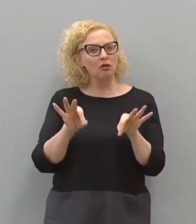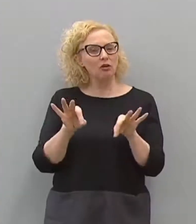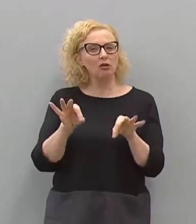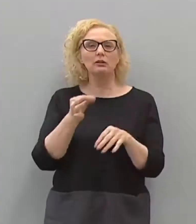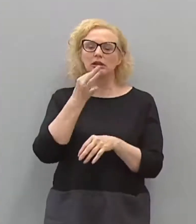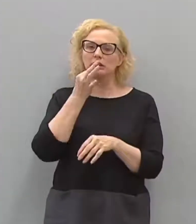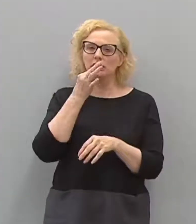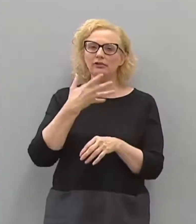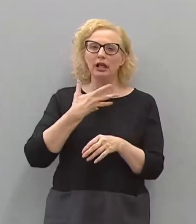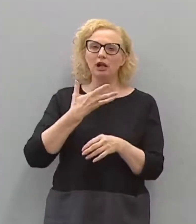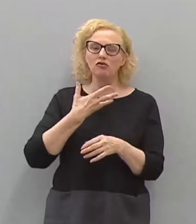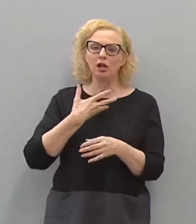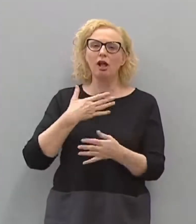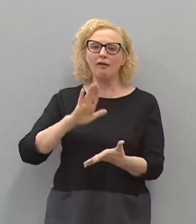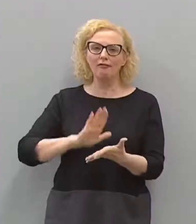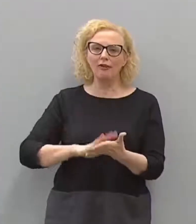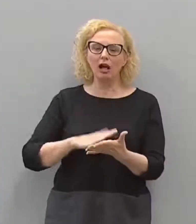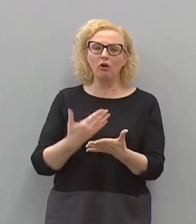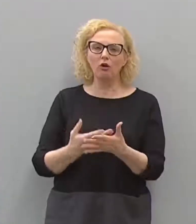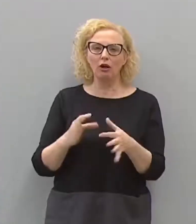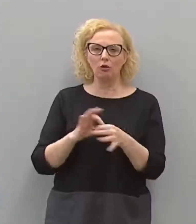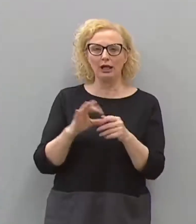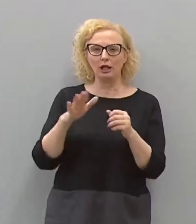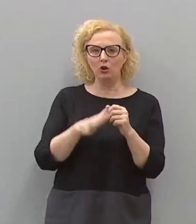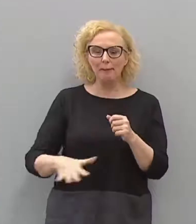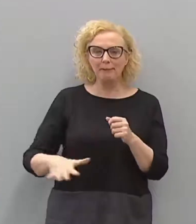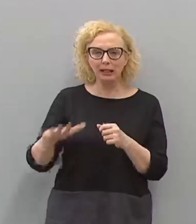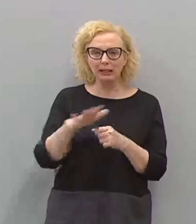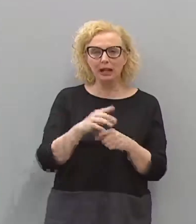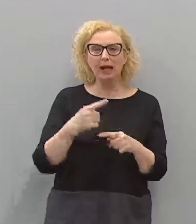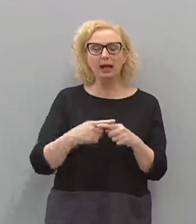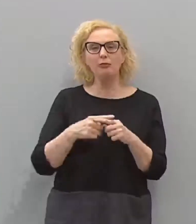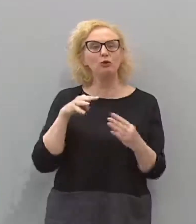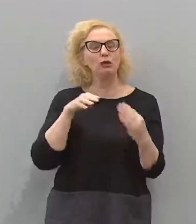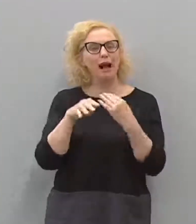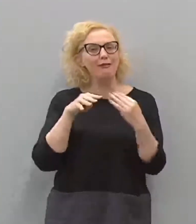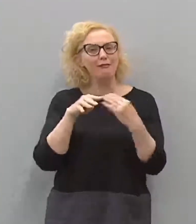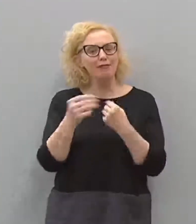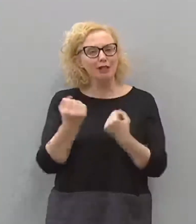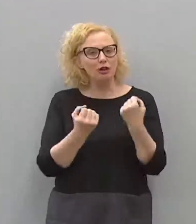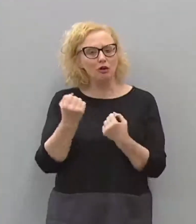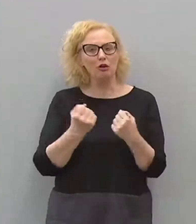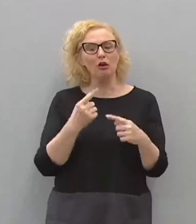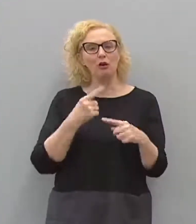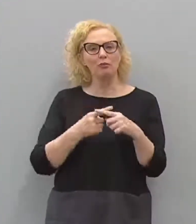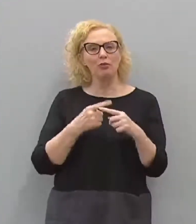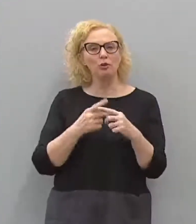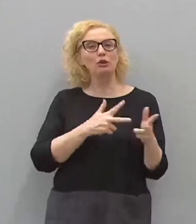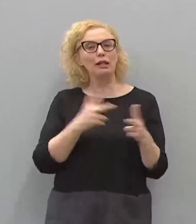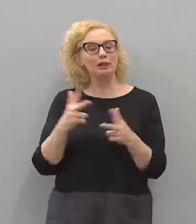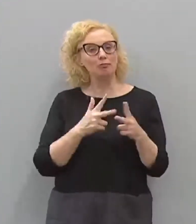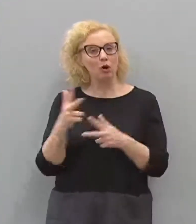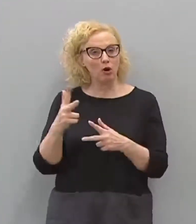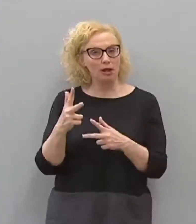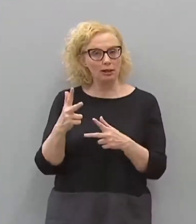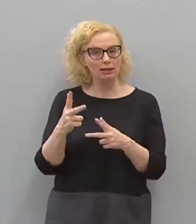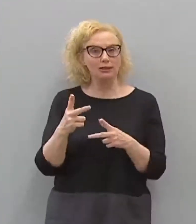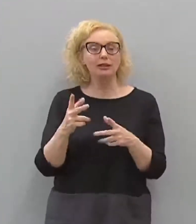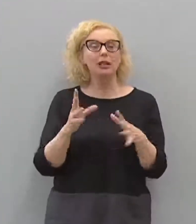diciamo sotto l'aspetto ambientale sotto l'aspetto del traffico sotto l'aspetto dei dei trasporti sotto l'aspetto dei